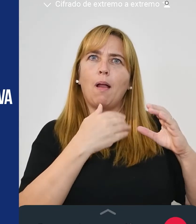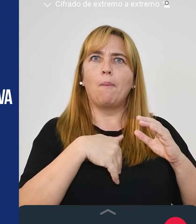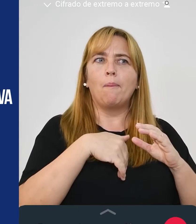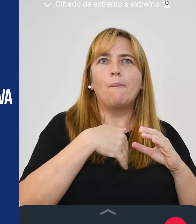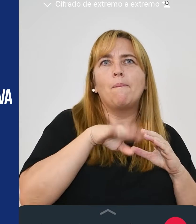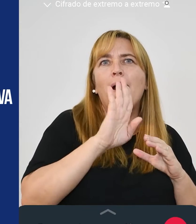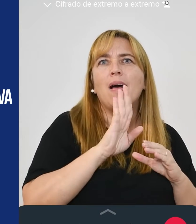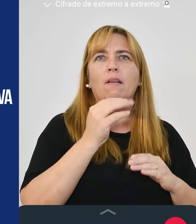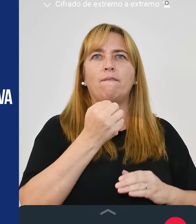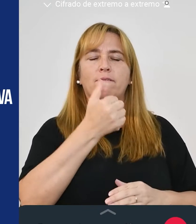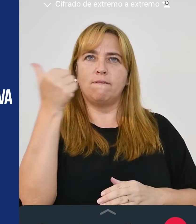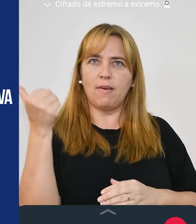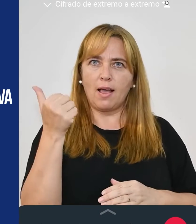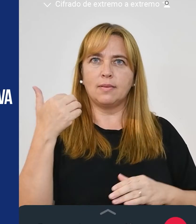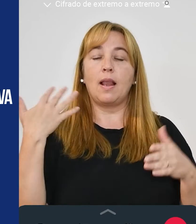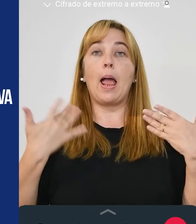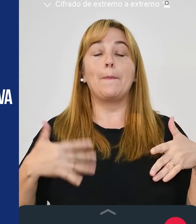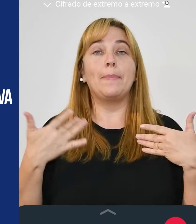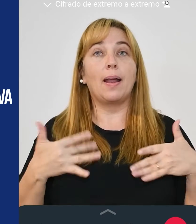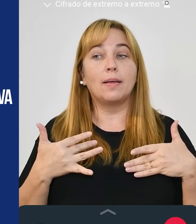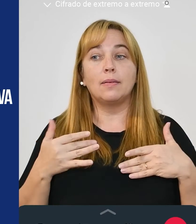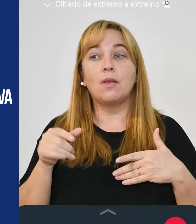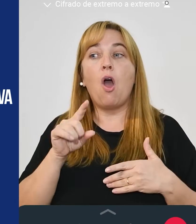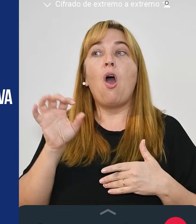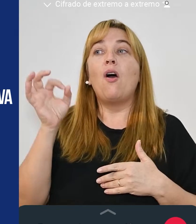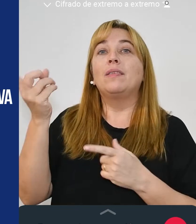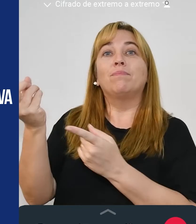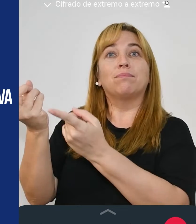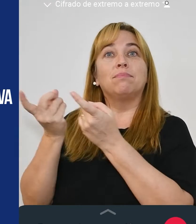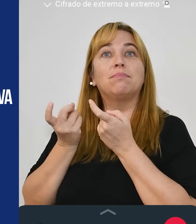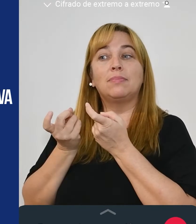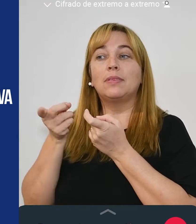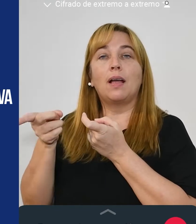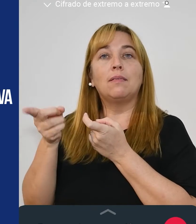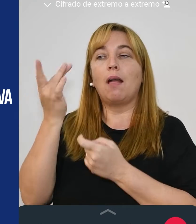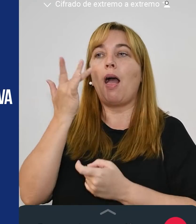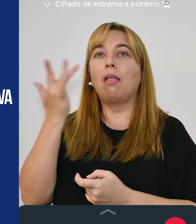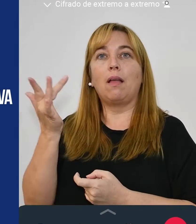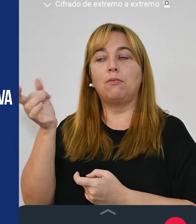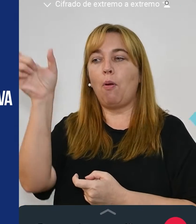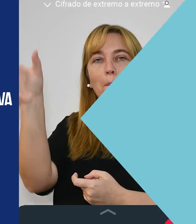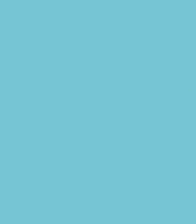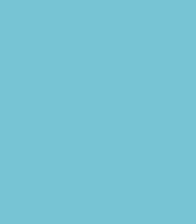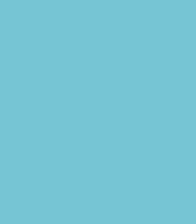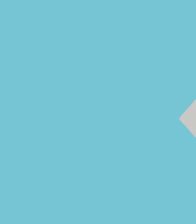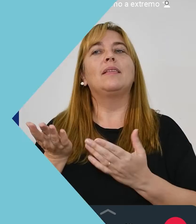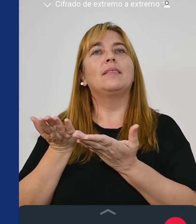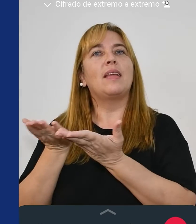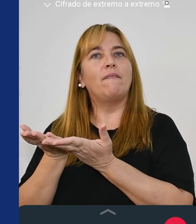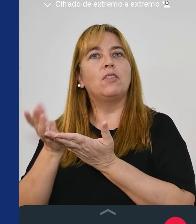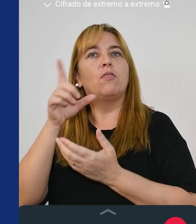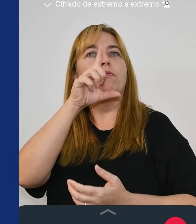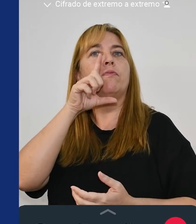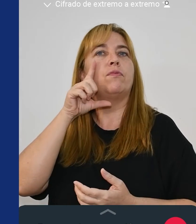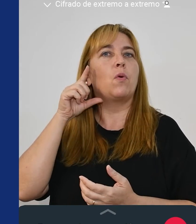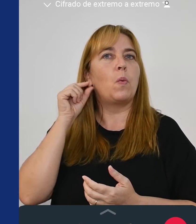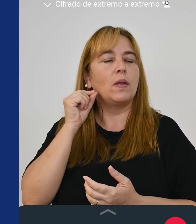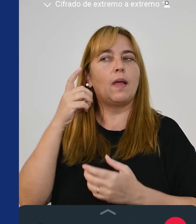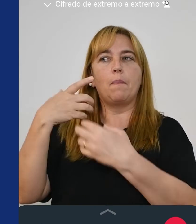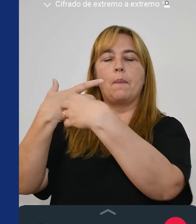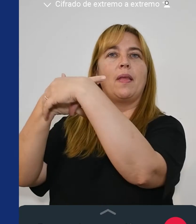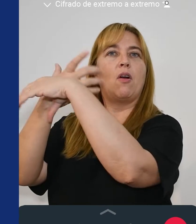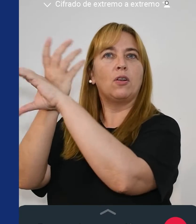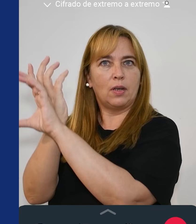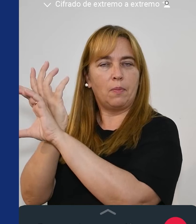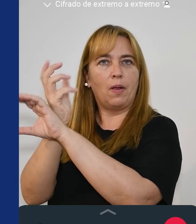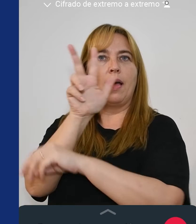con facilidad en situaciones de emergencia o que requieran una atención personalizada. Servicio de